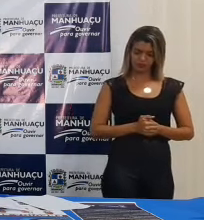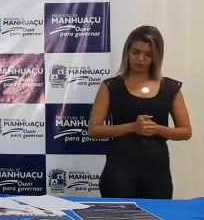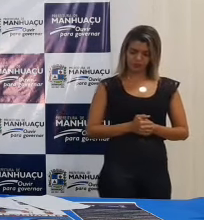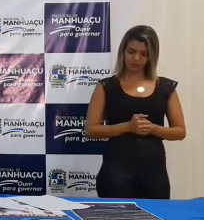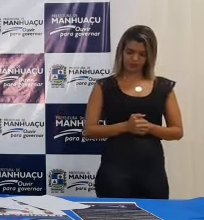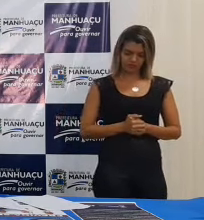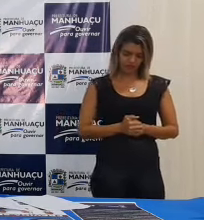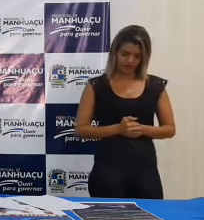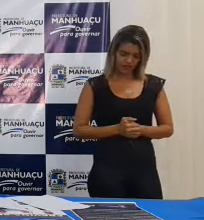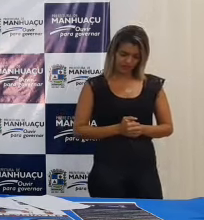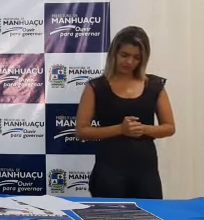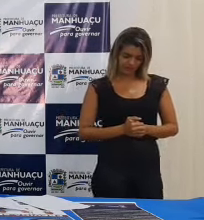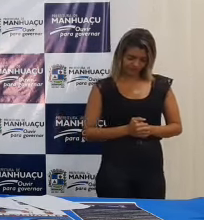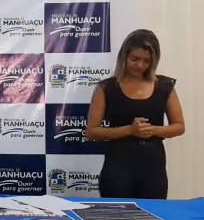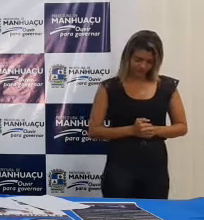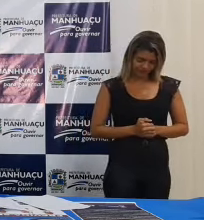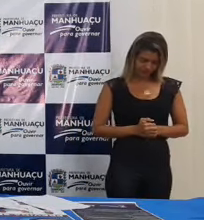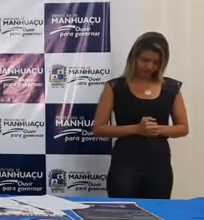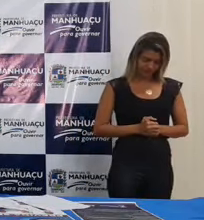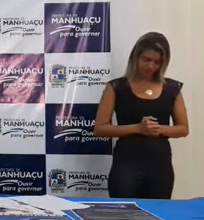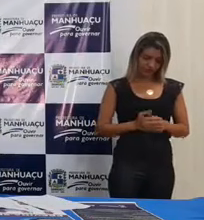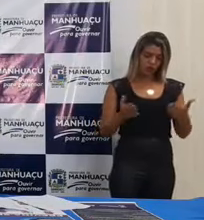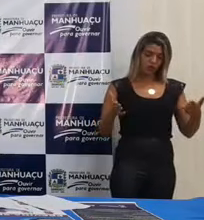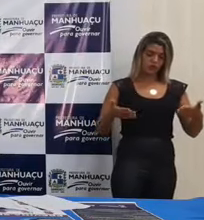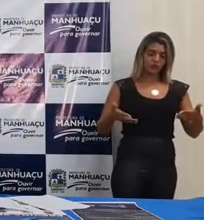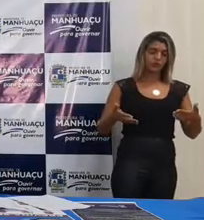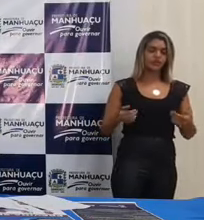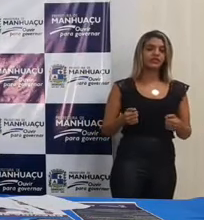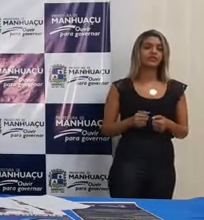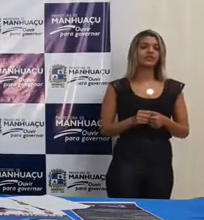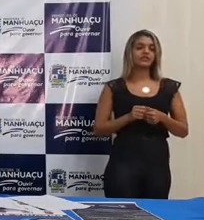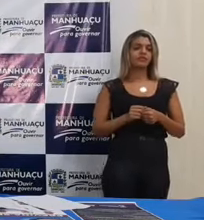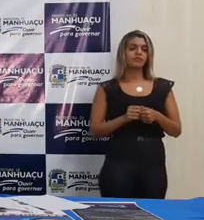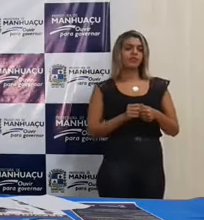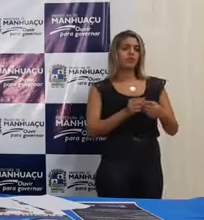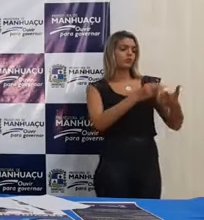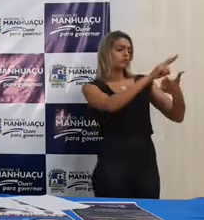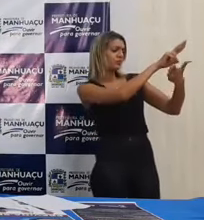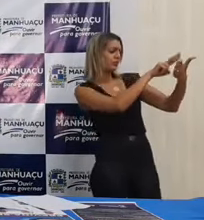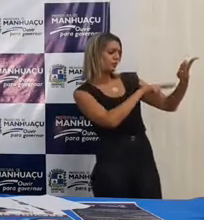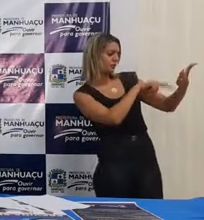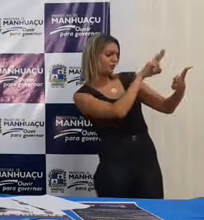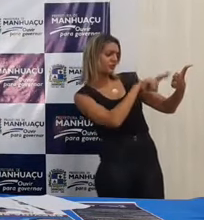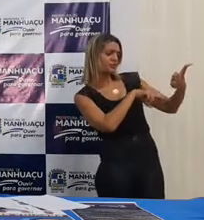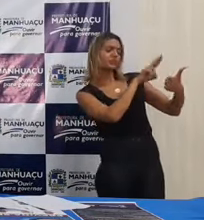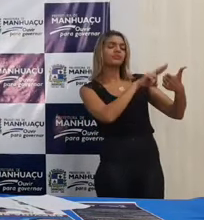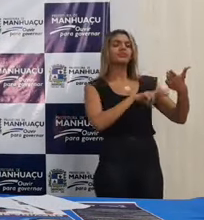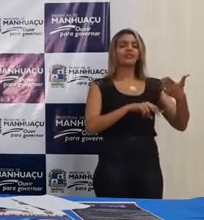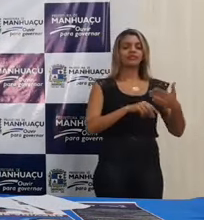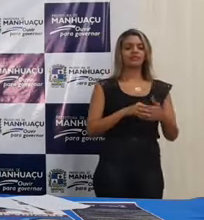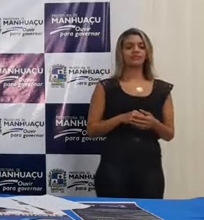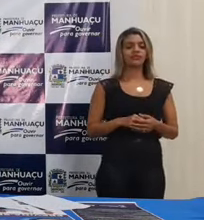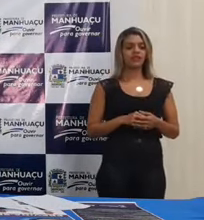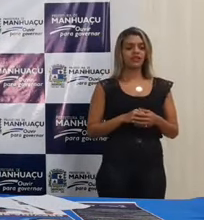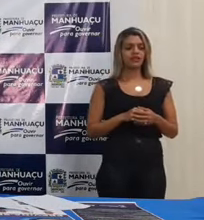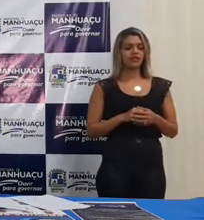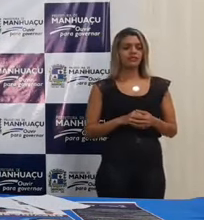muito estudo. Hoje publicaremos um novo decreto estabelecendo as regras de trabalho. Vamos seguir a base do Minas